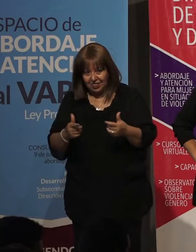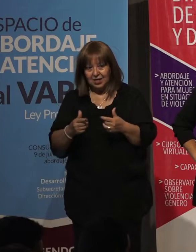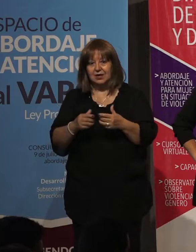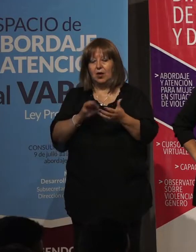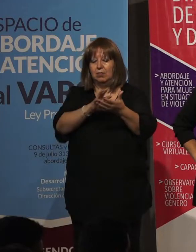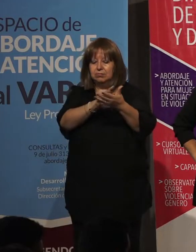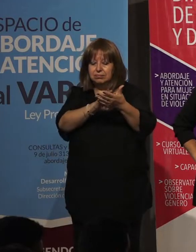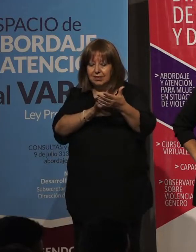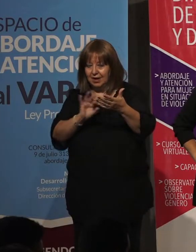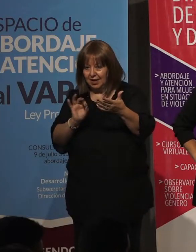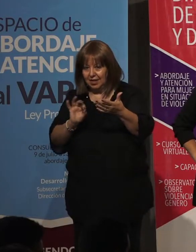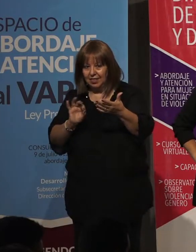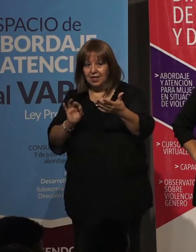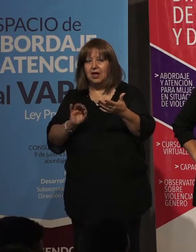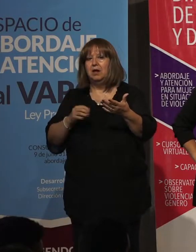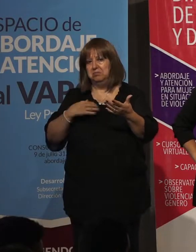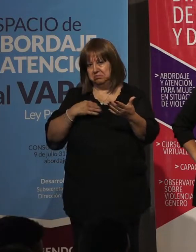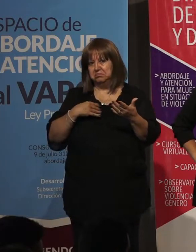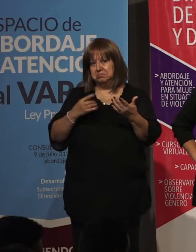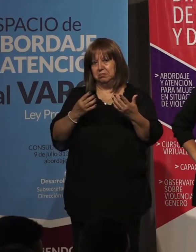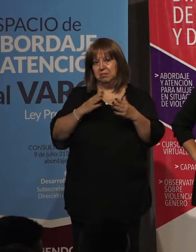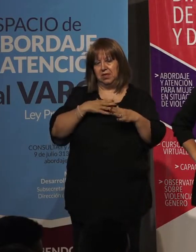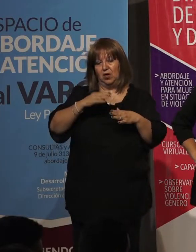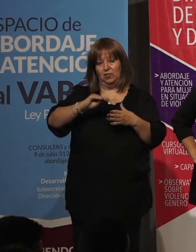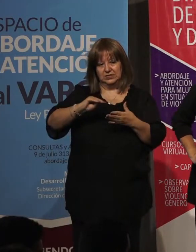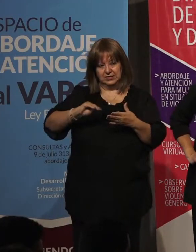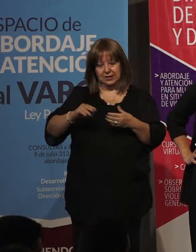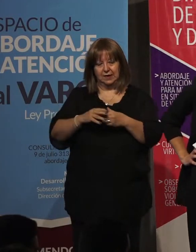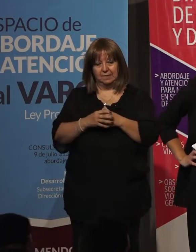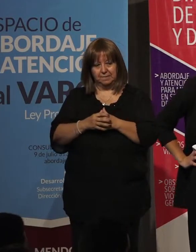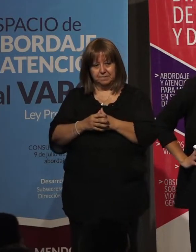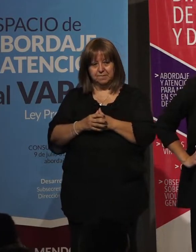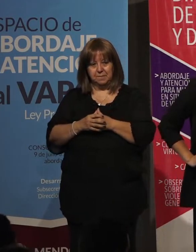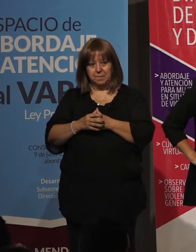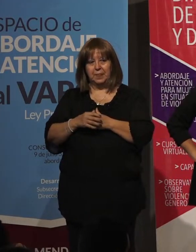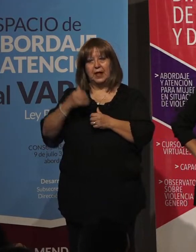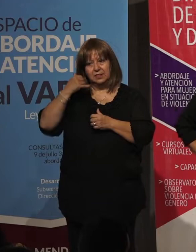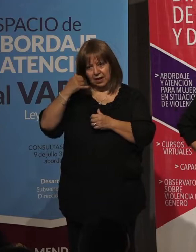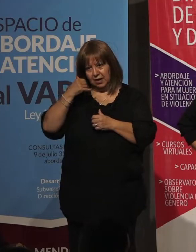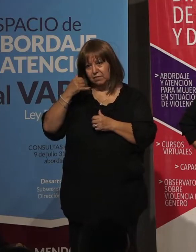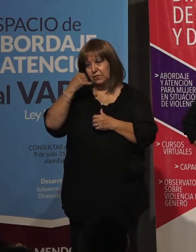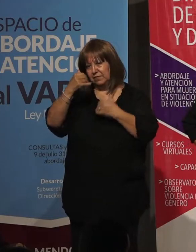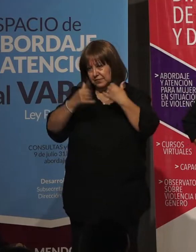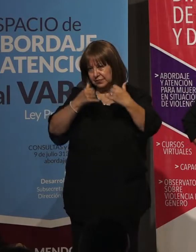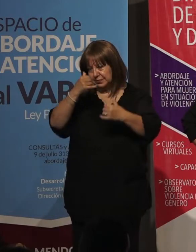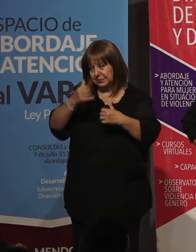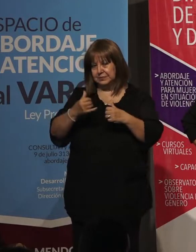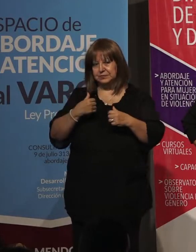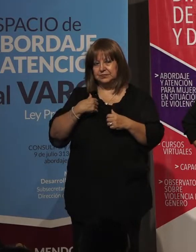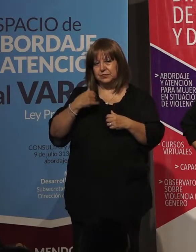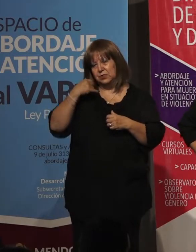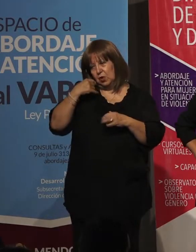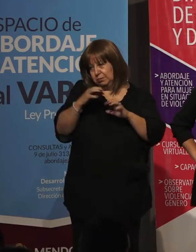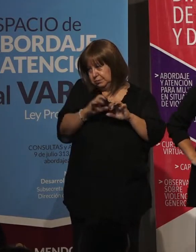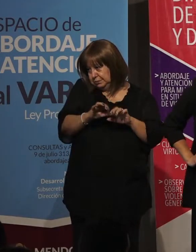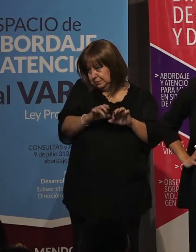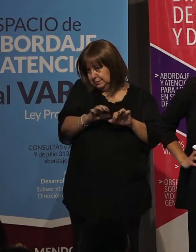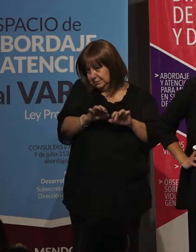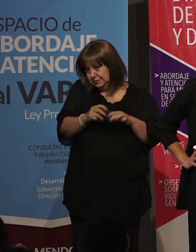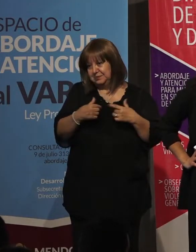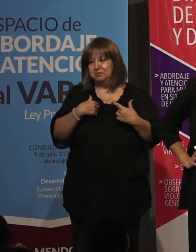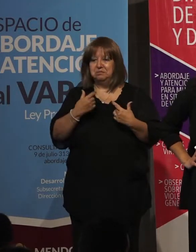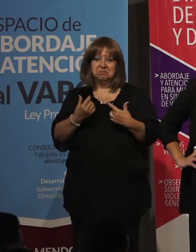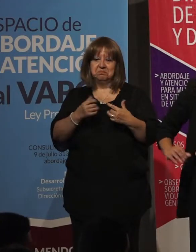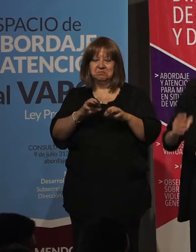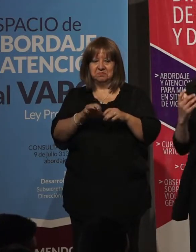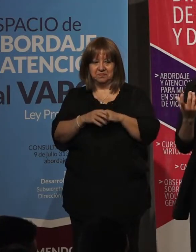disposición, lo hacemos desde la dirección. Claro. Bueno, y eso... La misma mujer lo va relatando, lo sí. Vamos haciendo...